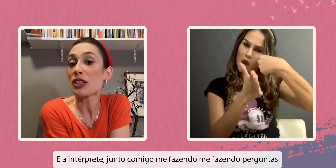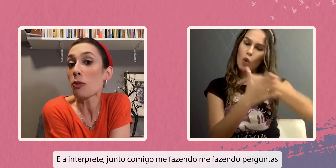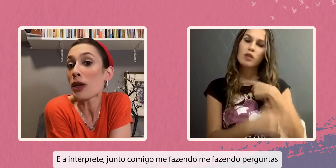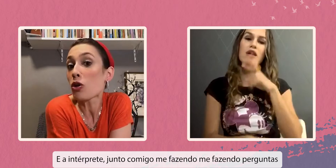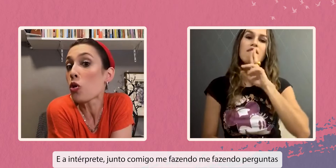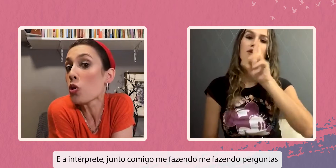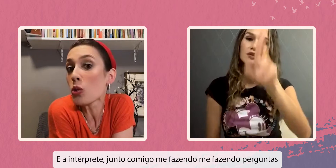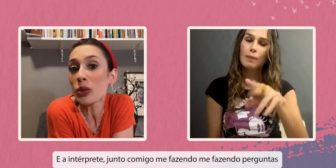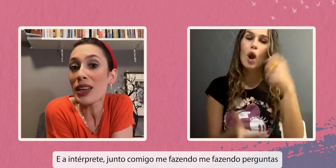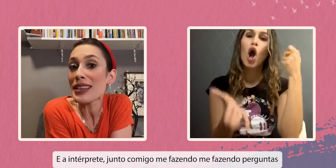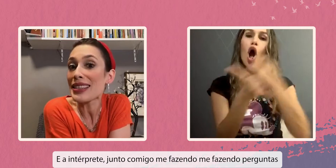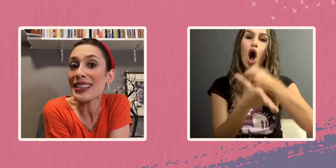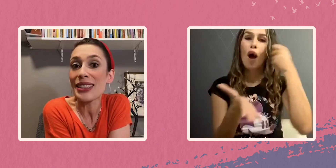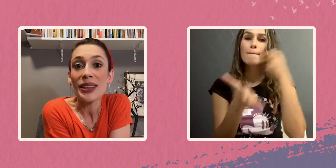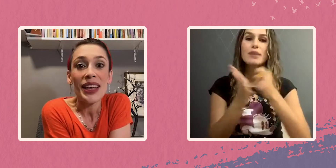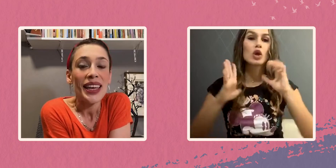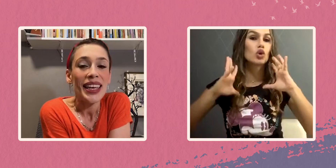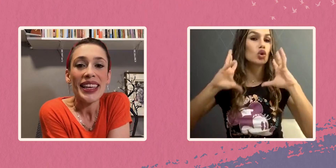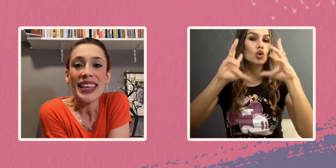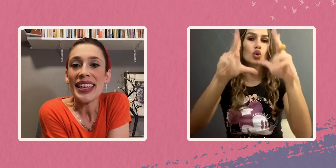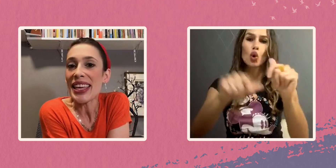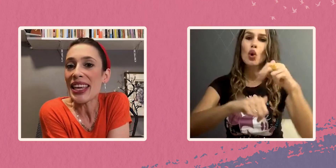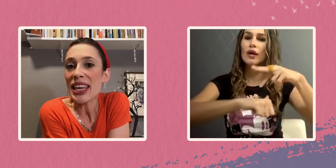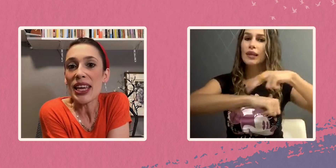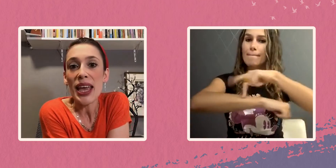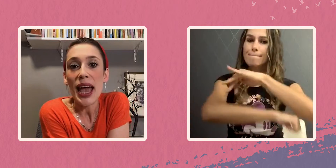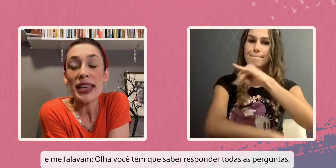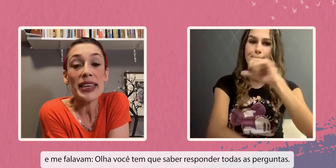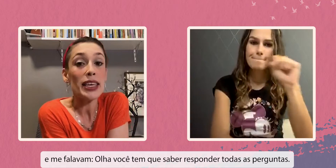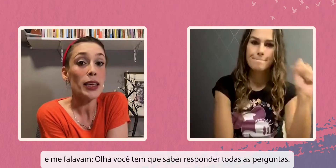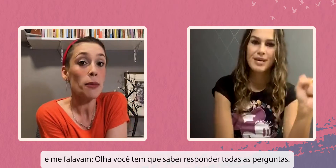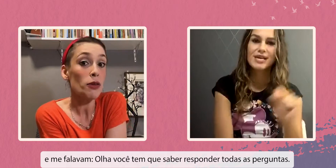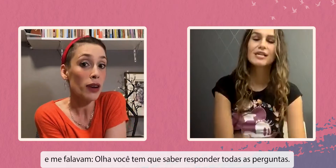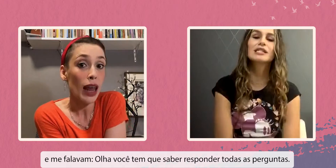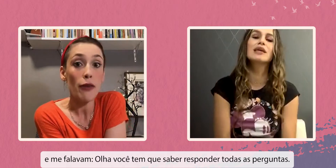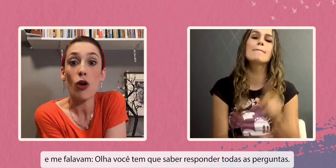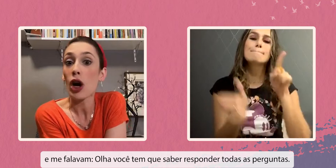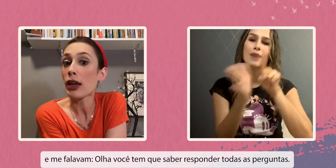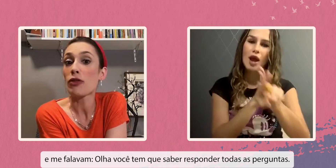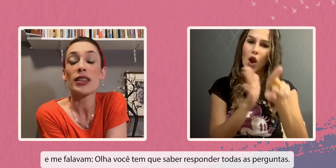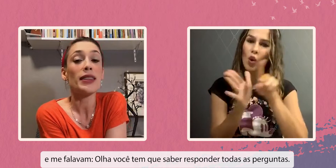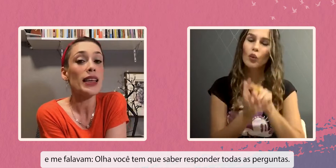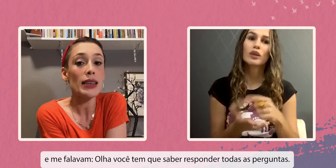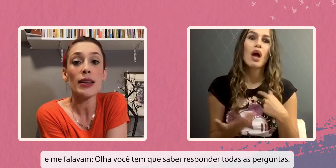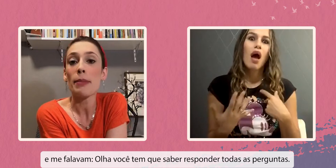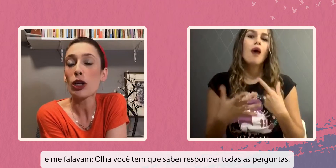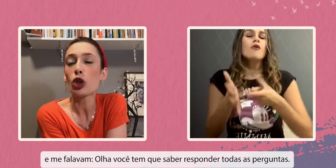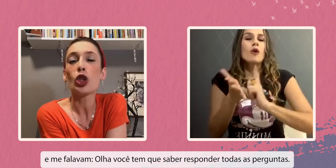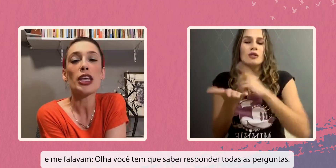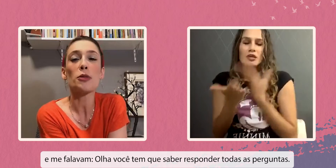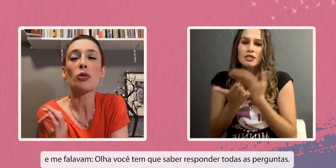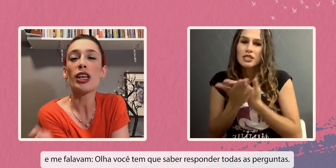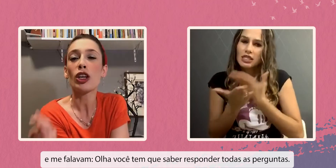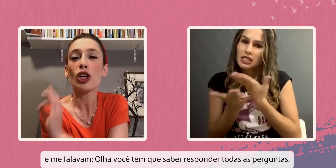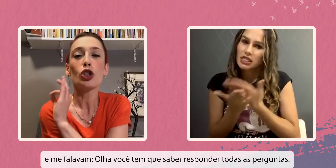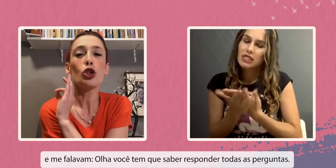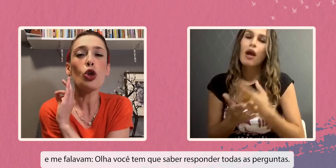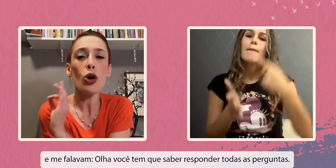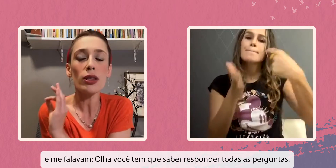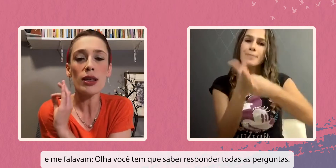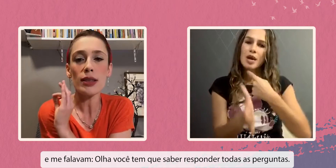me fazendo perguntas, e me falavam, olha, você tem que saber